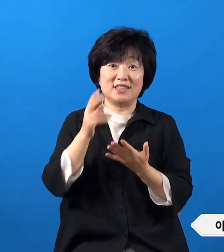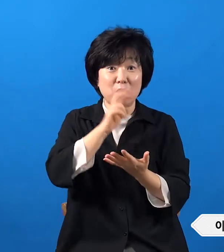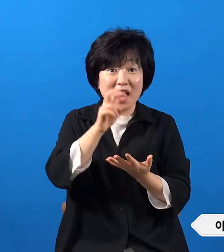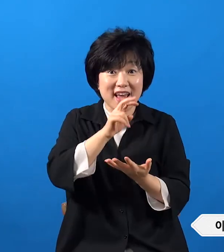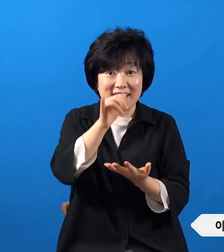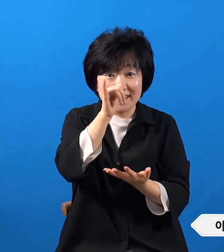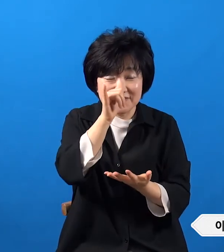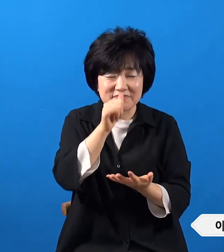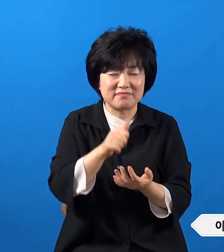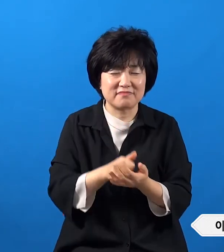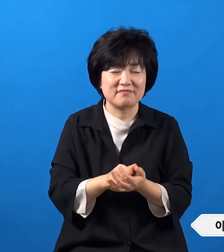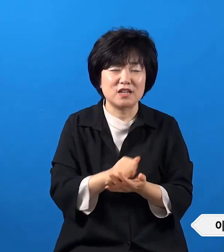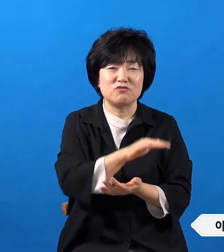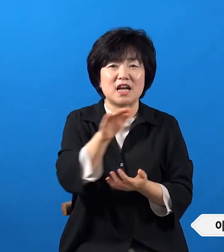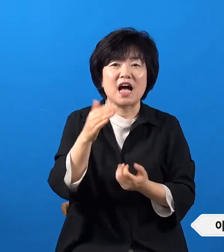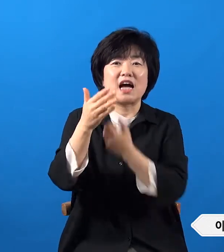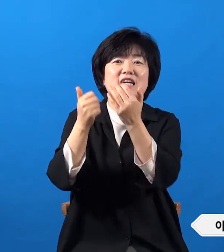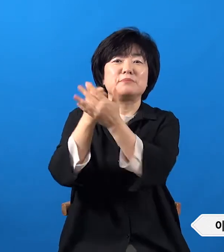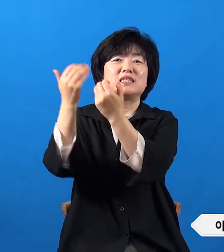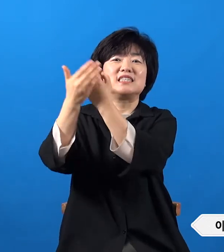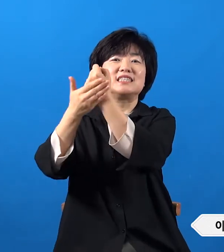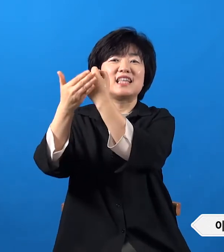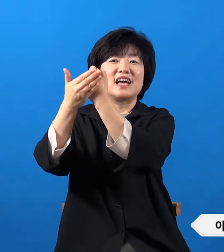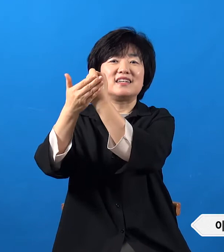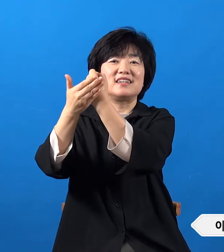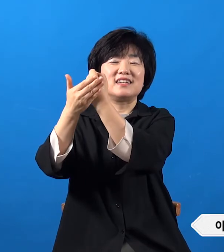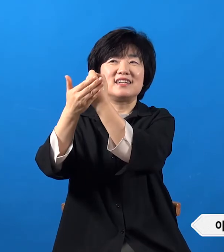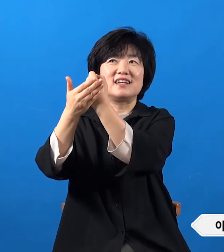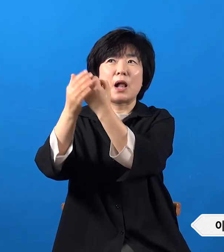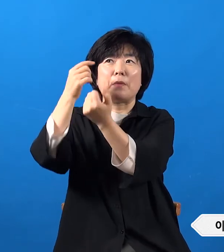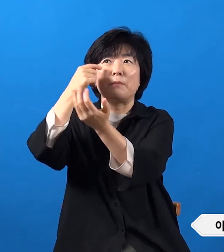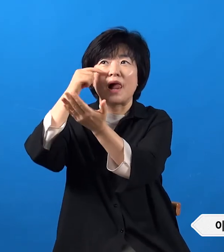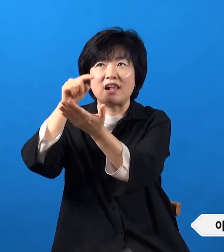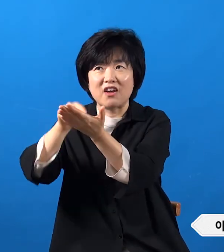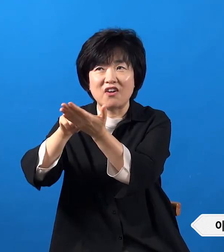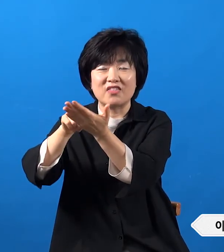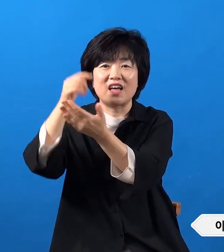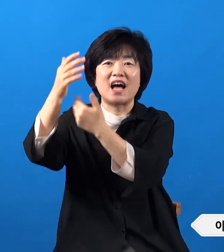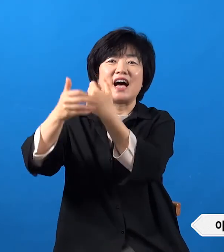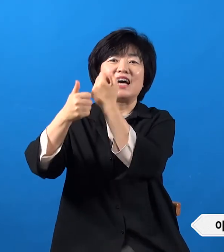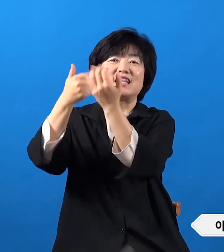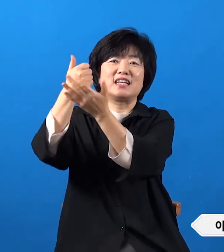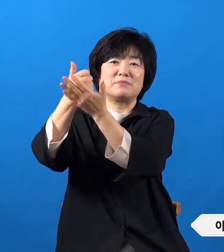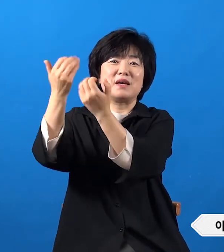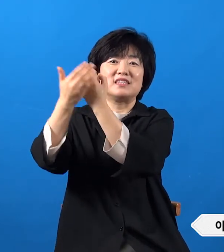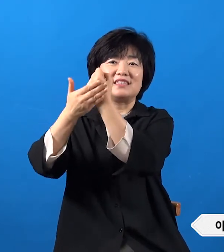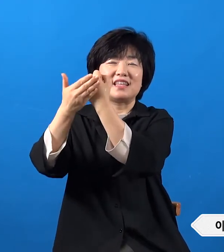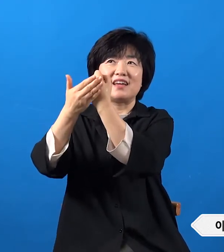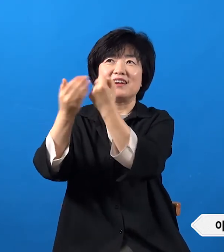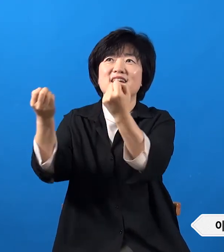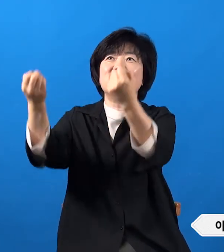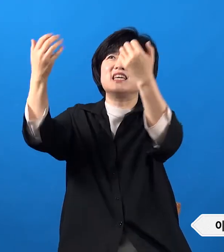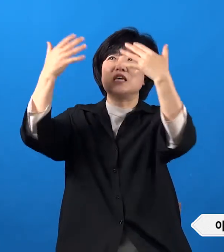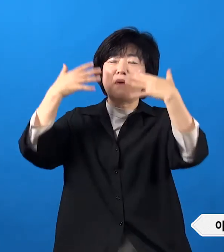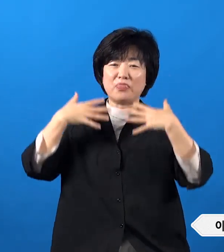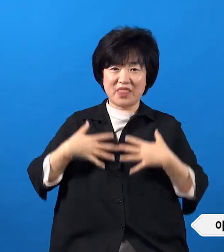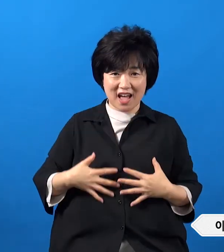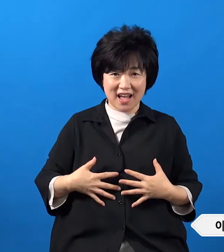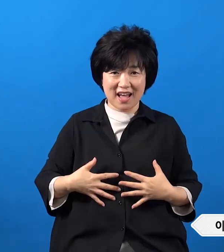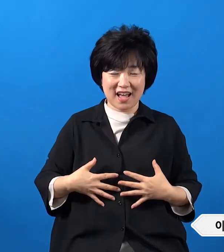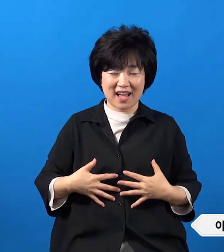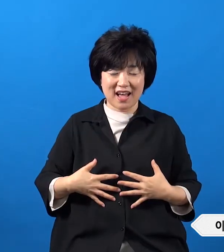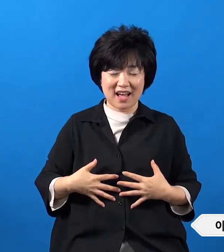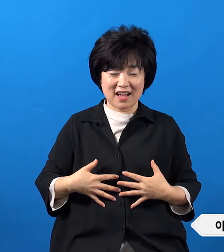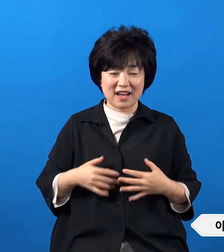그러나 우리가 하나님의 은혜를 발견했다, 하나님의 은혜를 입었다, 하나님의 은혜를 체험했다는 그 구체적인